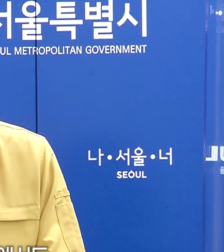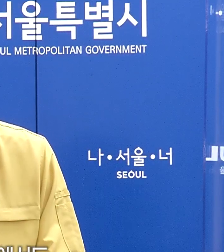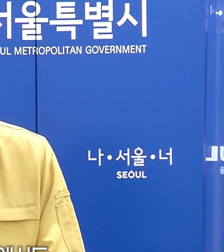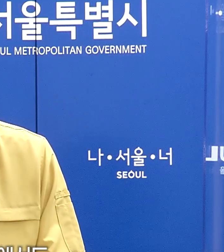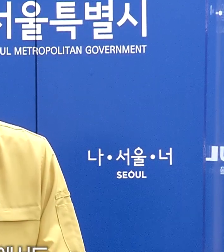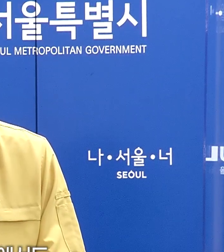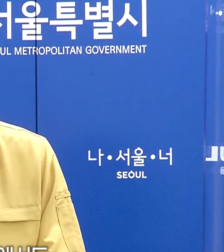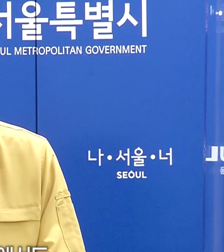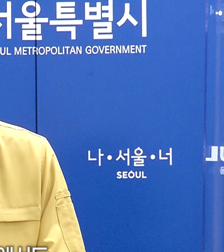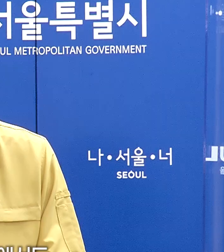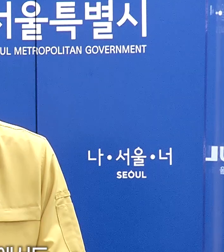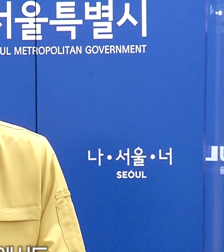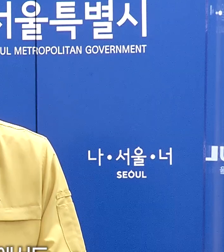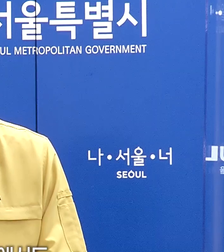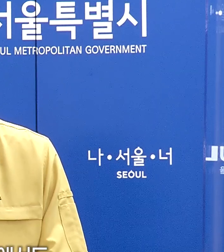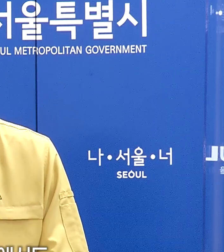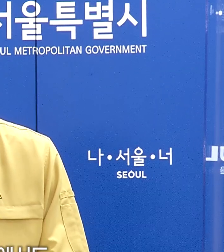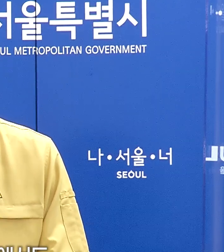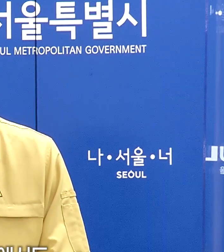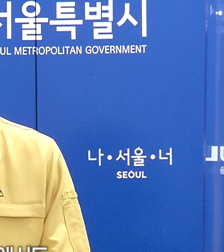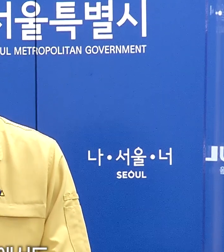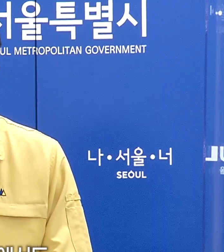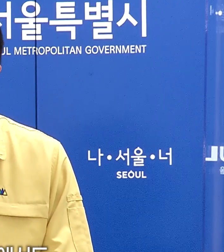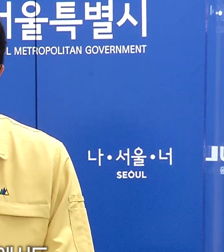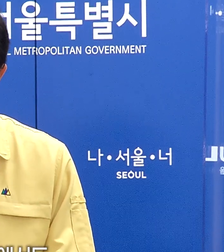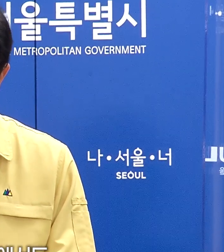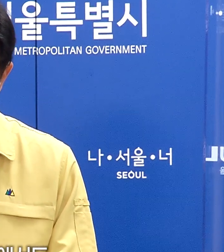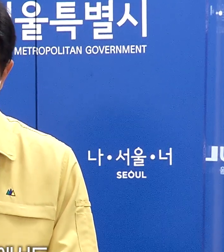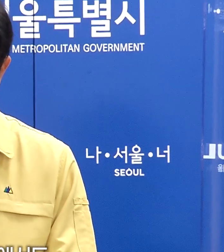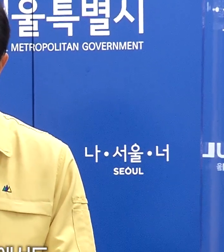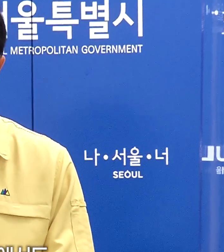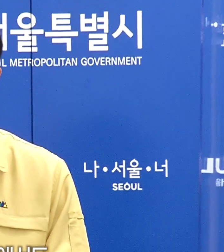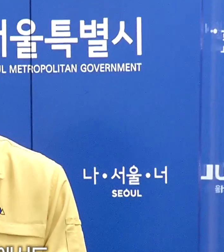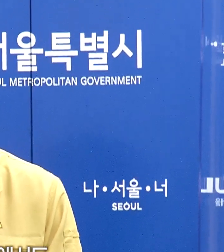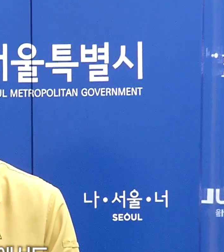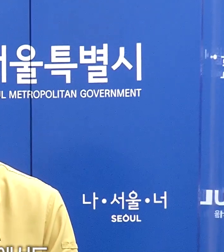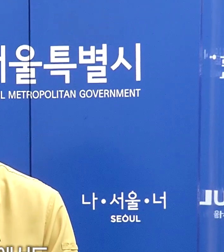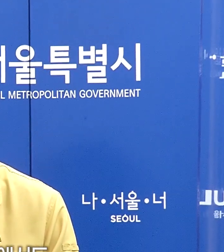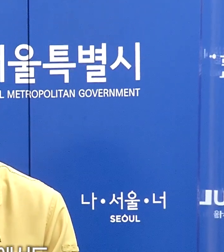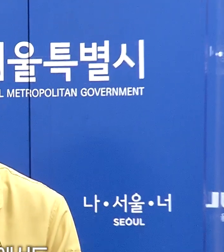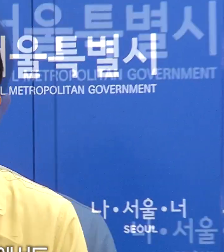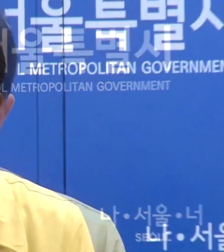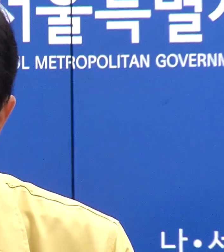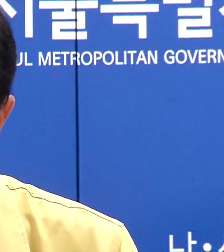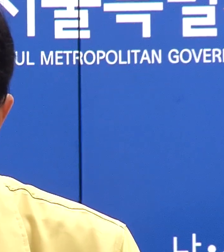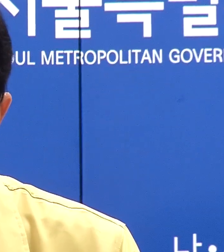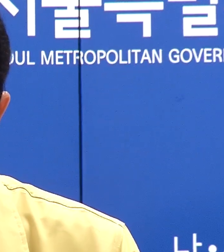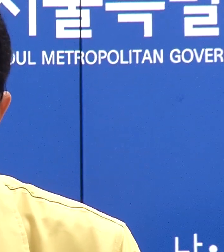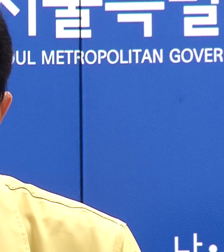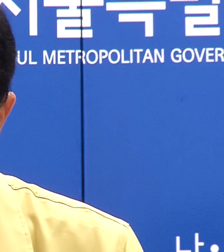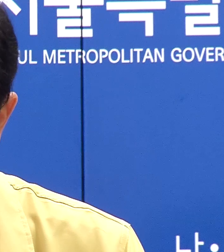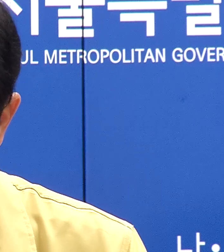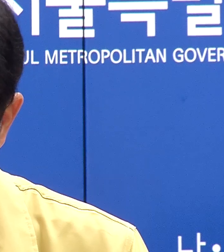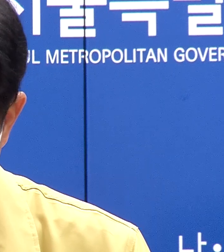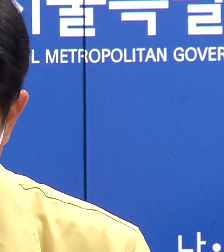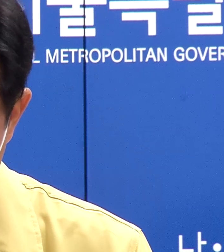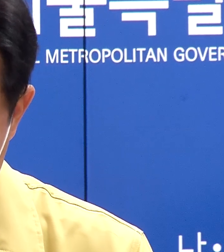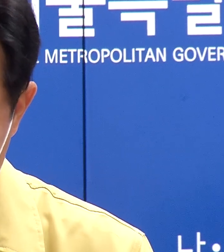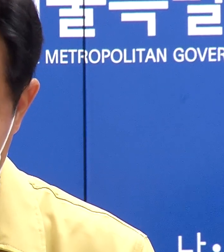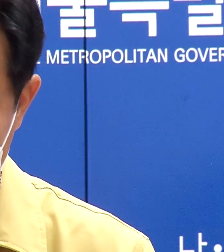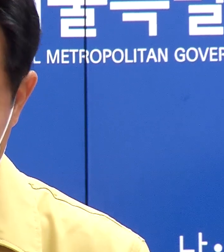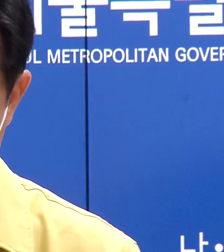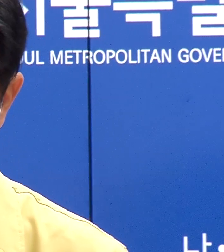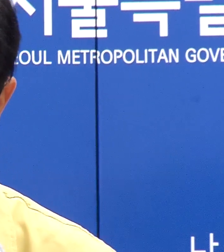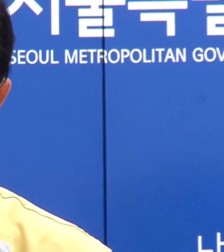일선 자치구는 물론 정치권에서도 서울형 상생방역 효과를 두고 논쟁이 벌어졌습니다. 서울형 상생방역 결과에